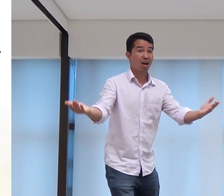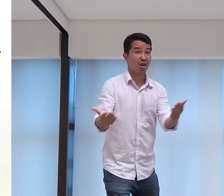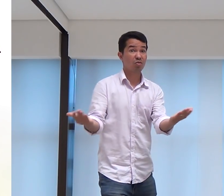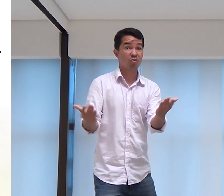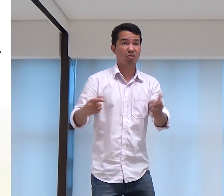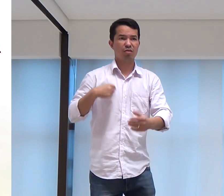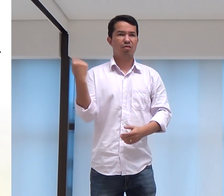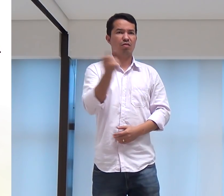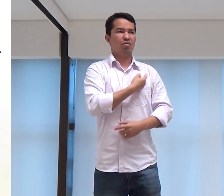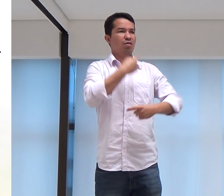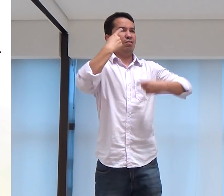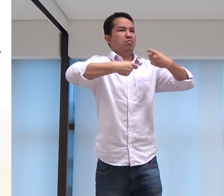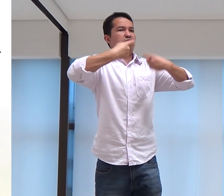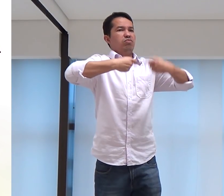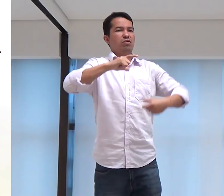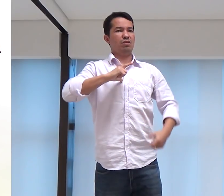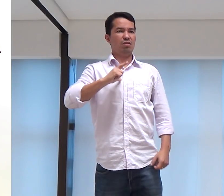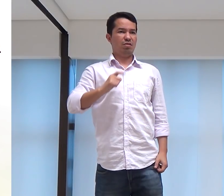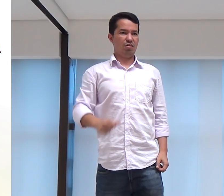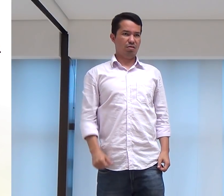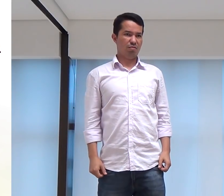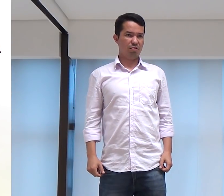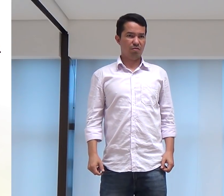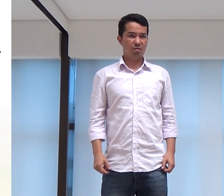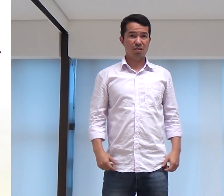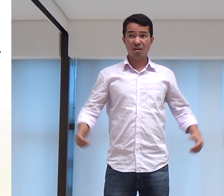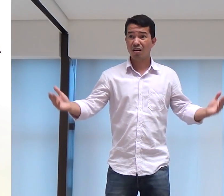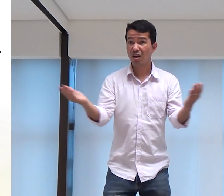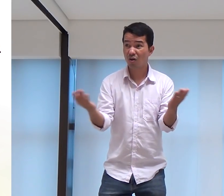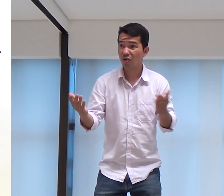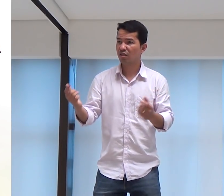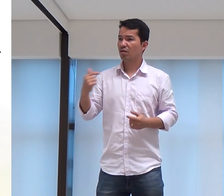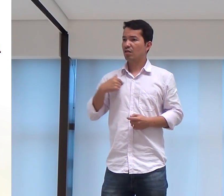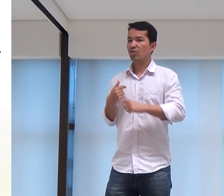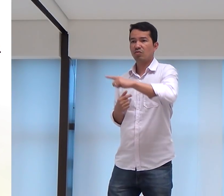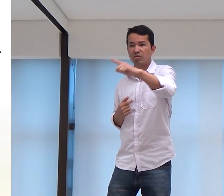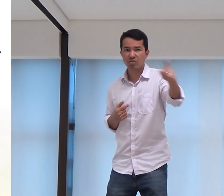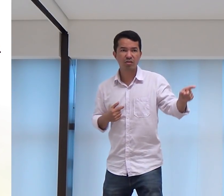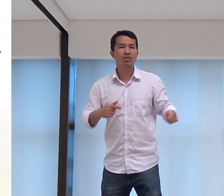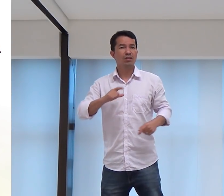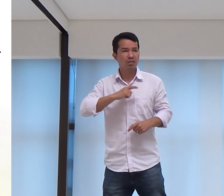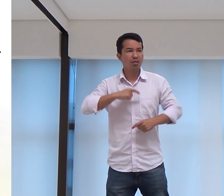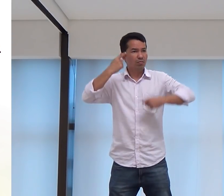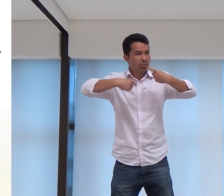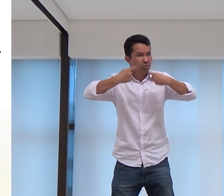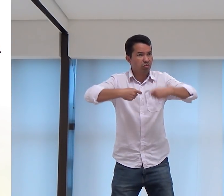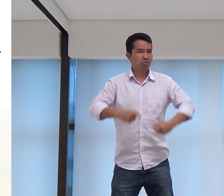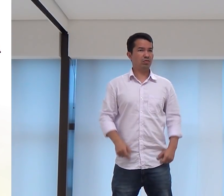Traz também que todos nós estamos em guerra. Agora, nesse momento, nós estamos em